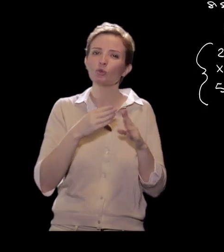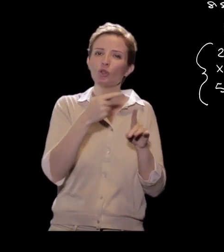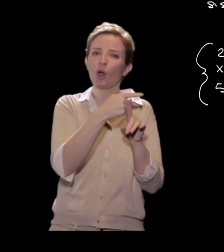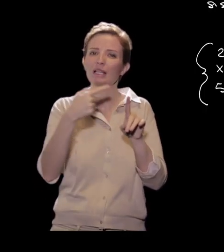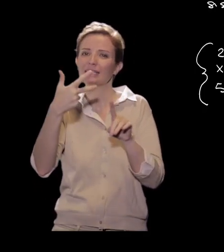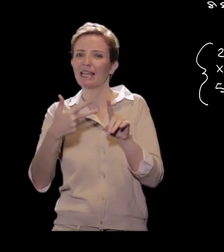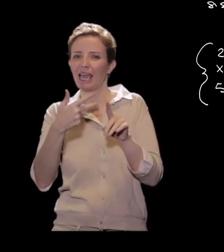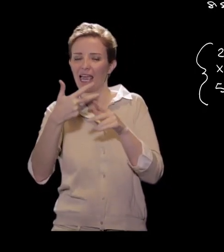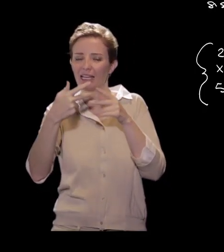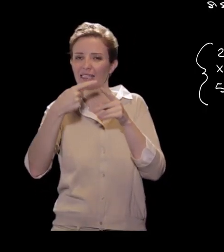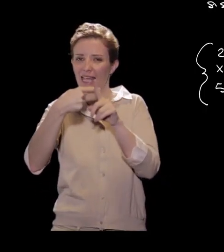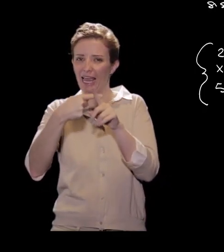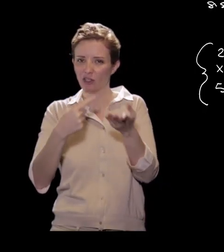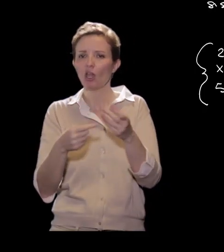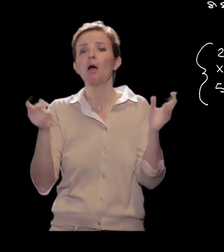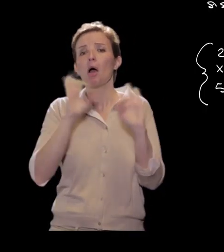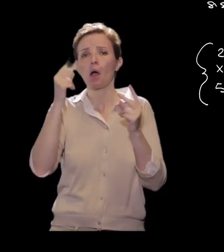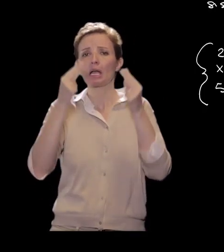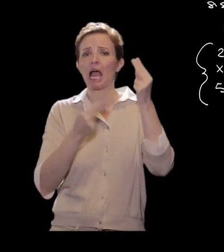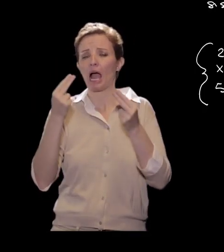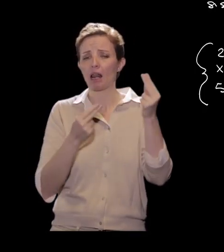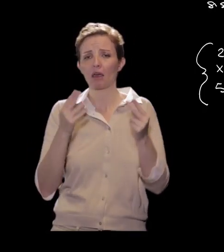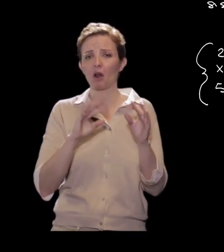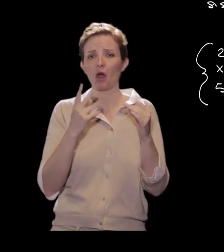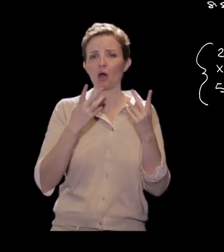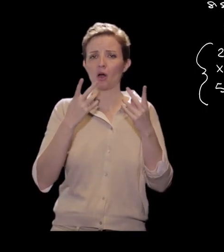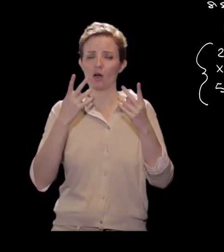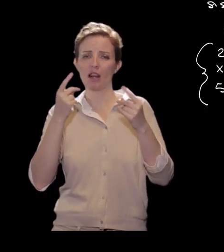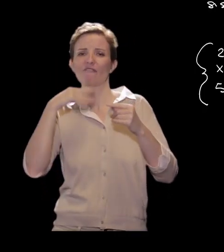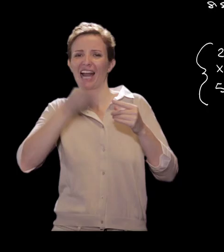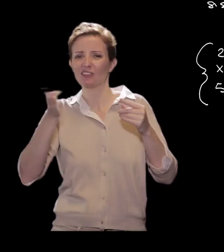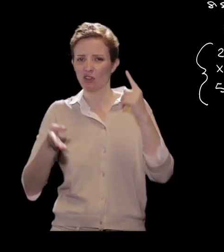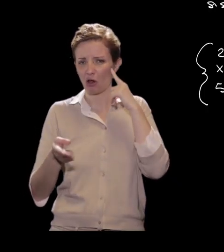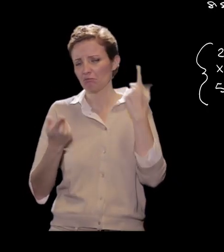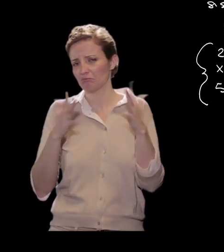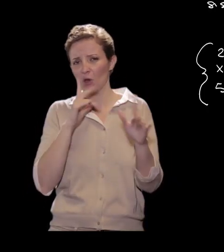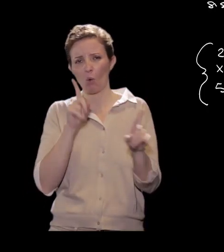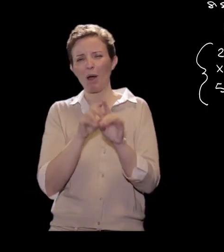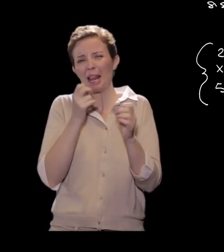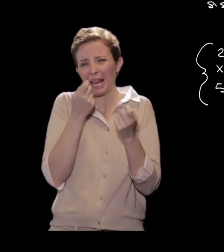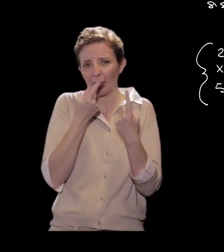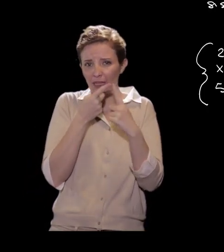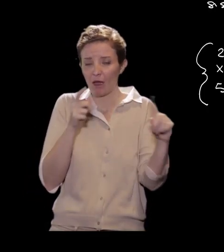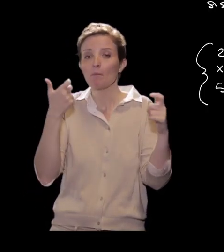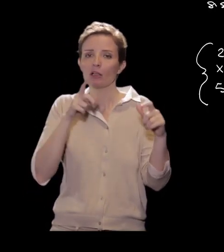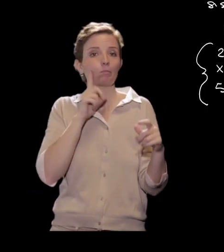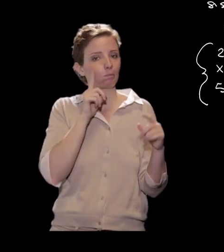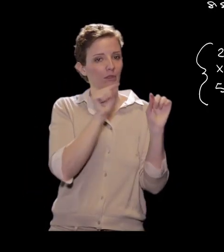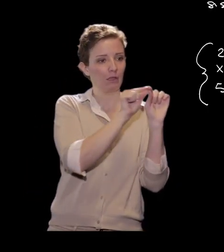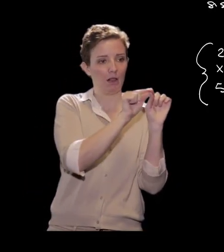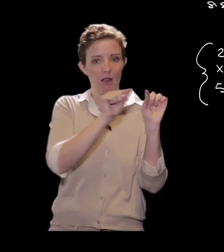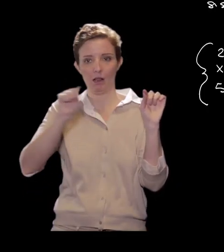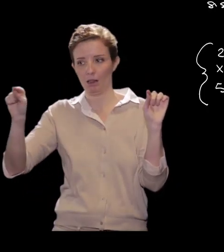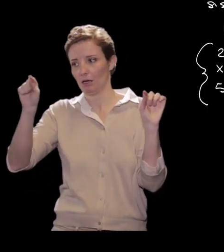il calcolo e la soluzione di una disequazioni frazionaria però è un pochettino diverse adesso vediamo perché rappresentiamo di nuovo sulla retta orientato i